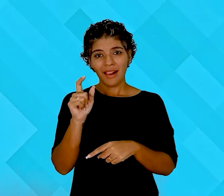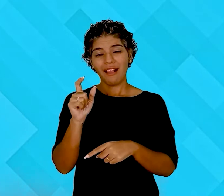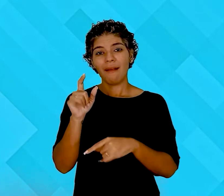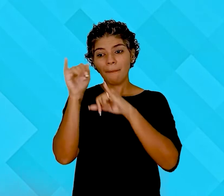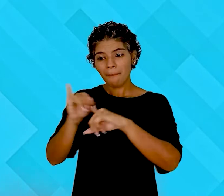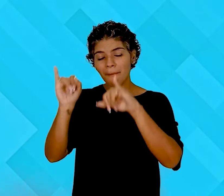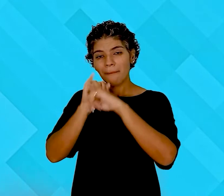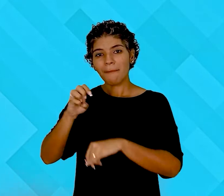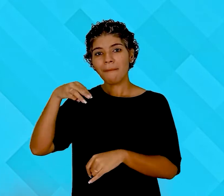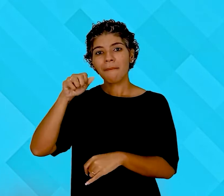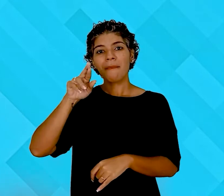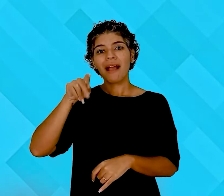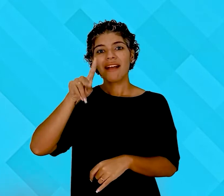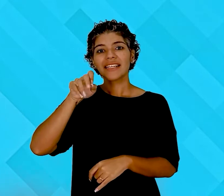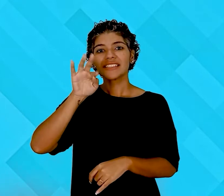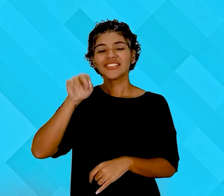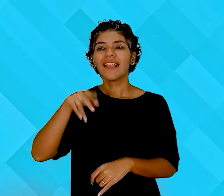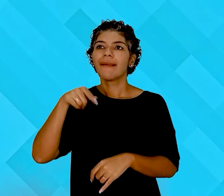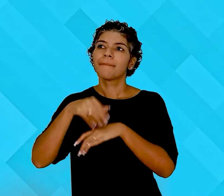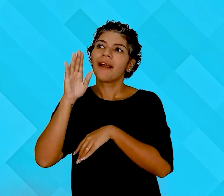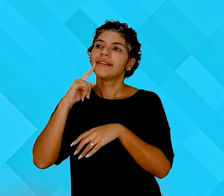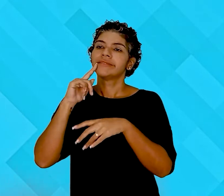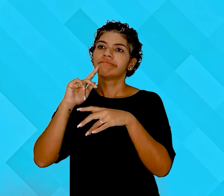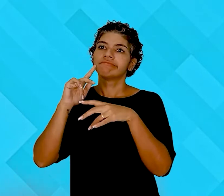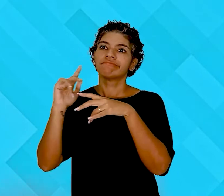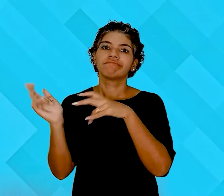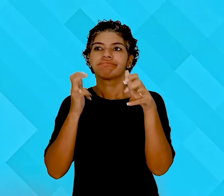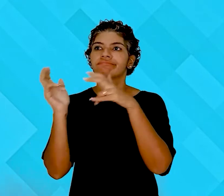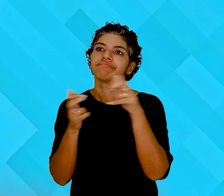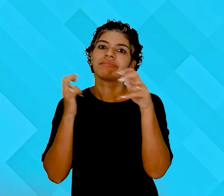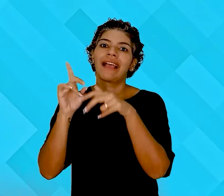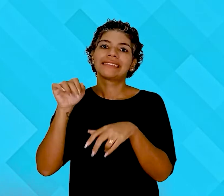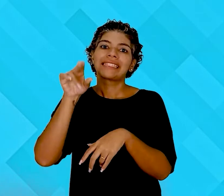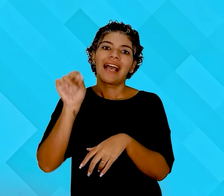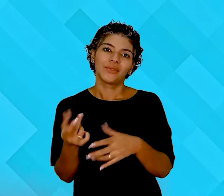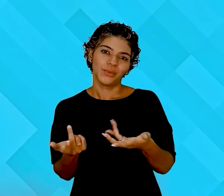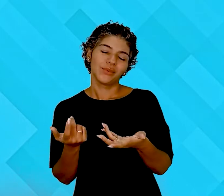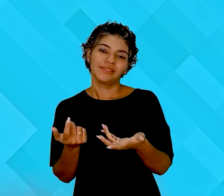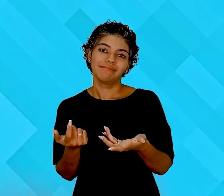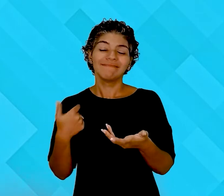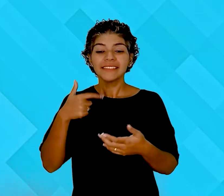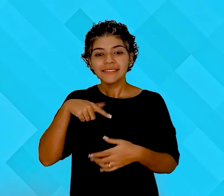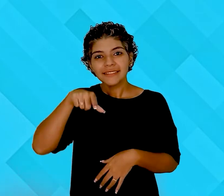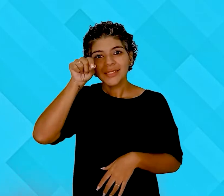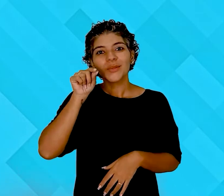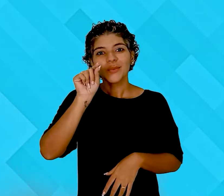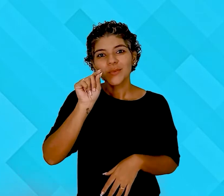eu prefiro que a gente esteja consciente sobre a extração de dados e faça comunicação do que a gente monte nessa extração de dados e não haja com